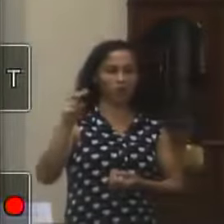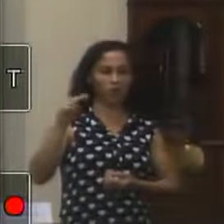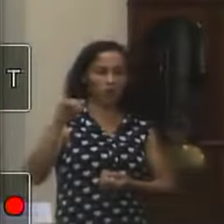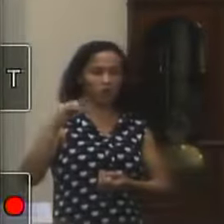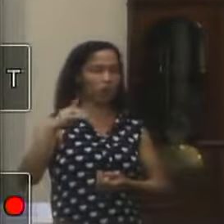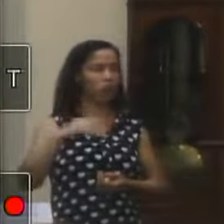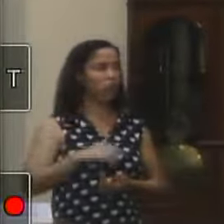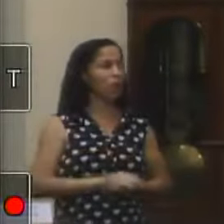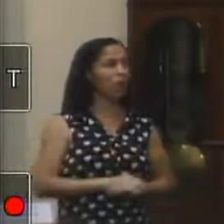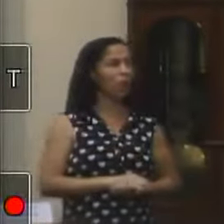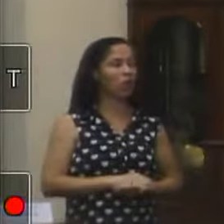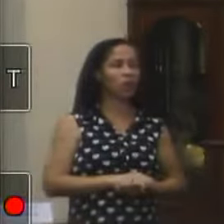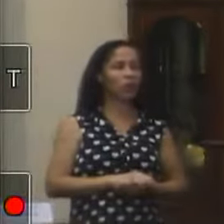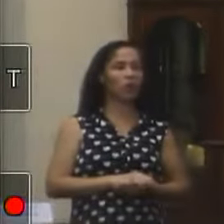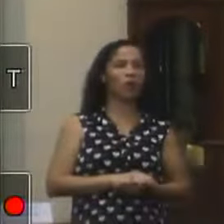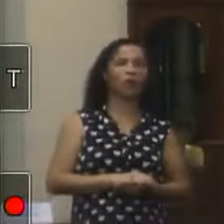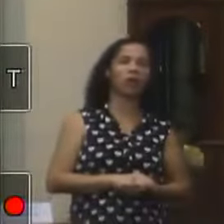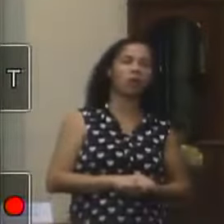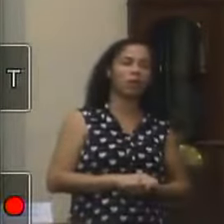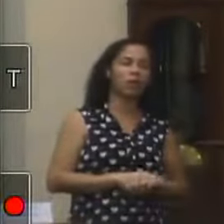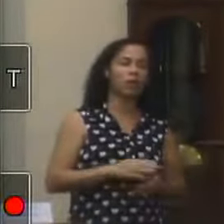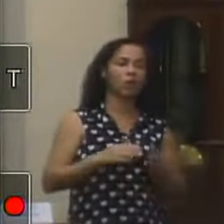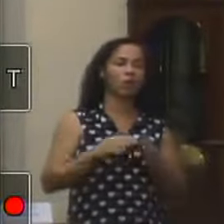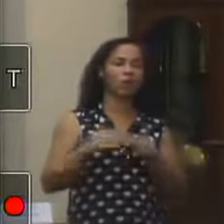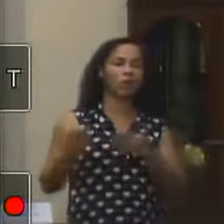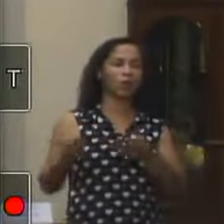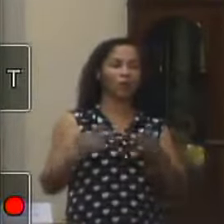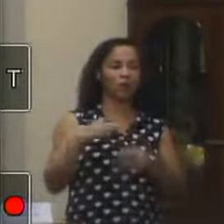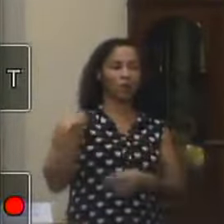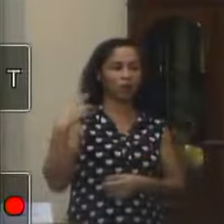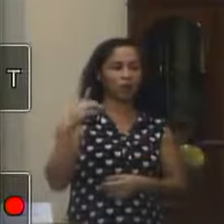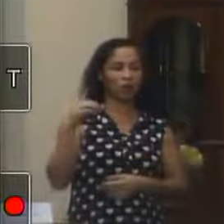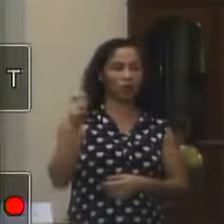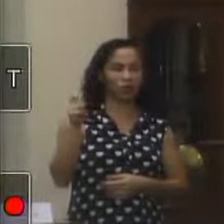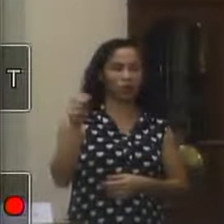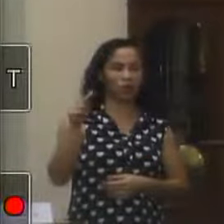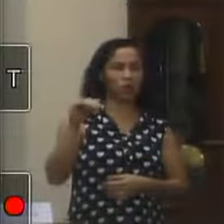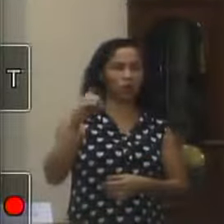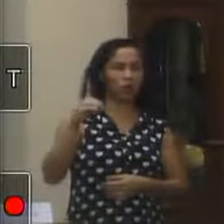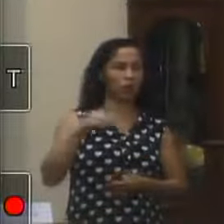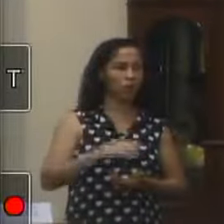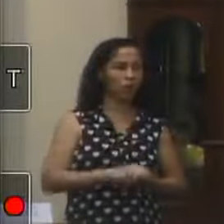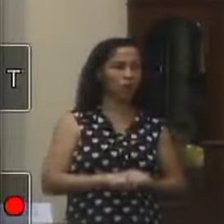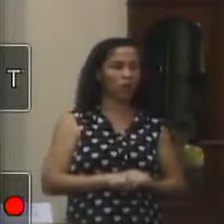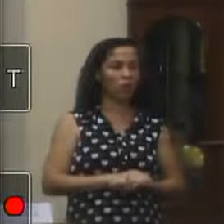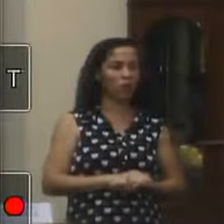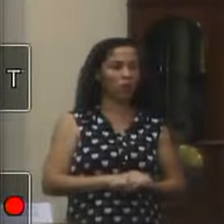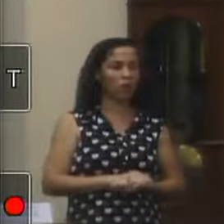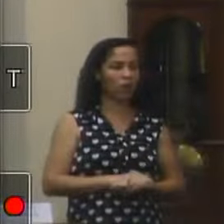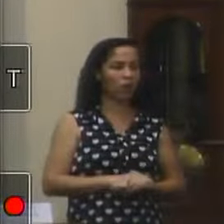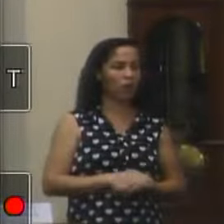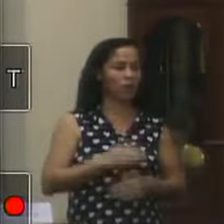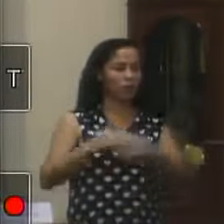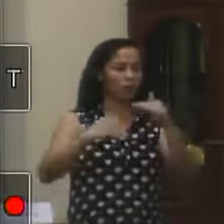um nome indicado pelo vereador David, para a gente poder dar sequência